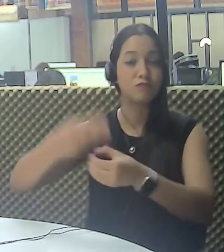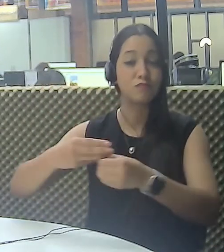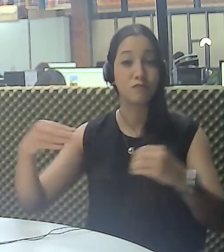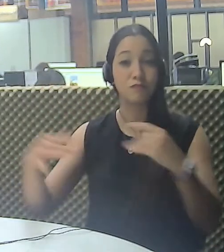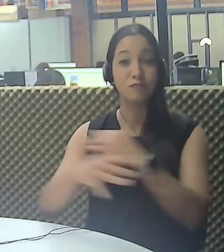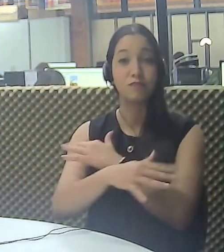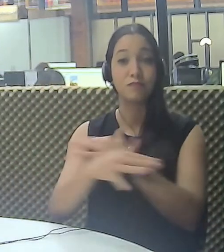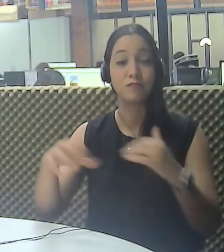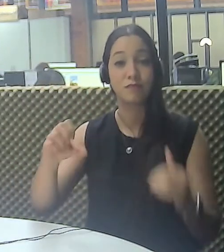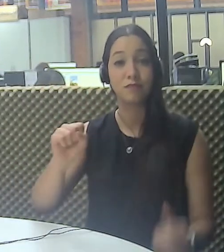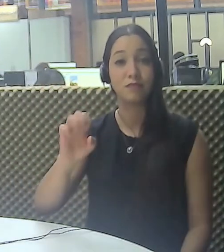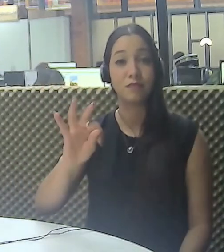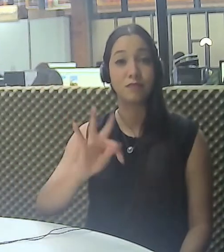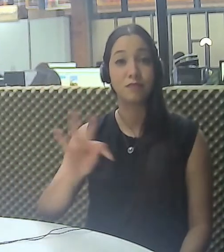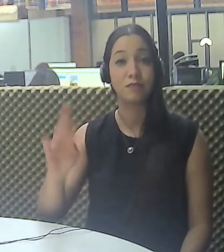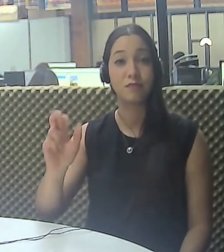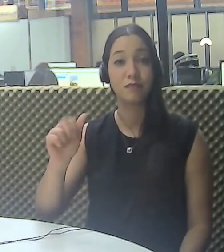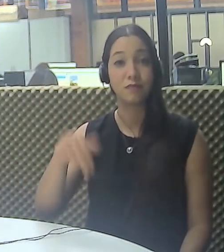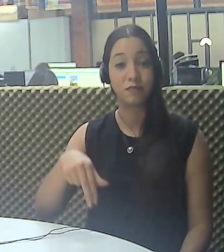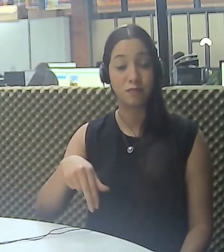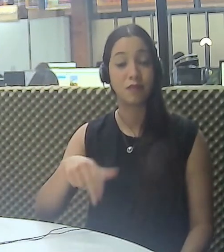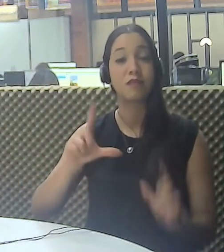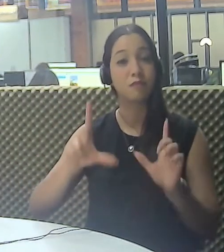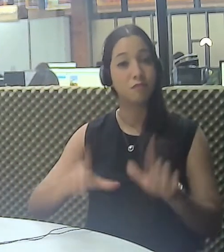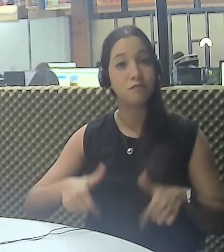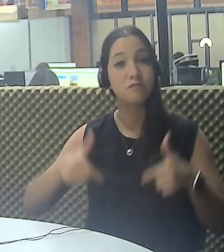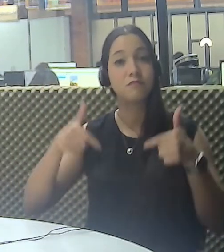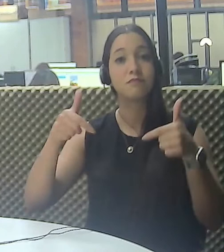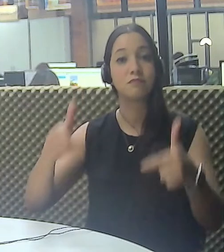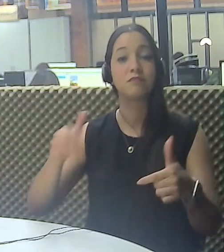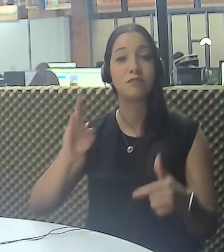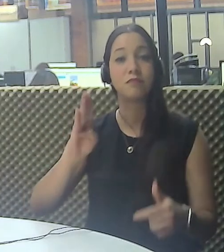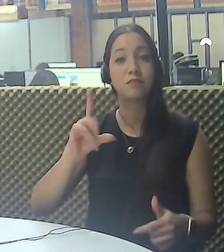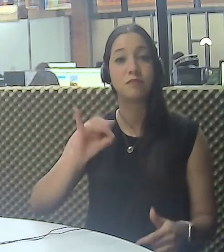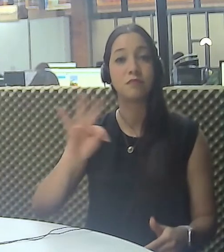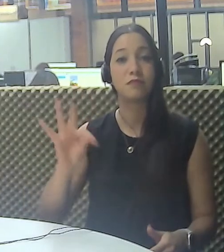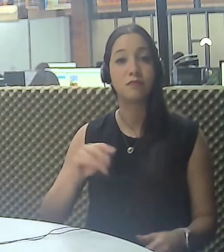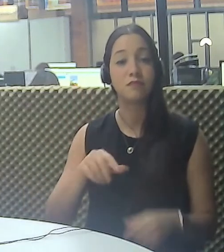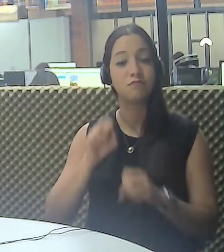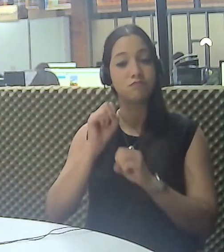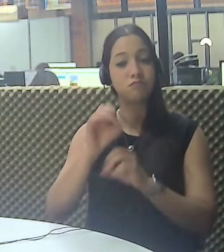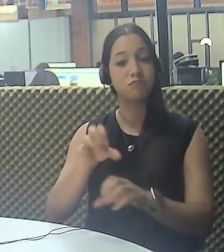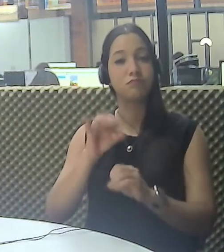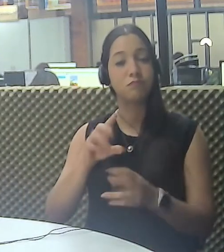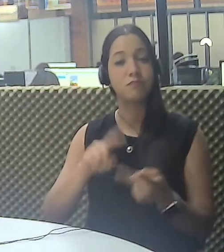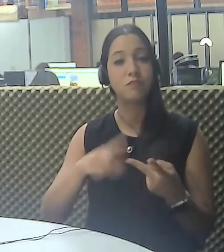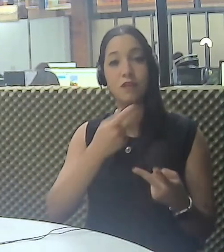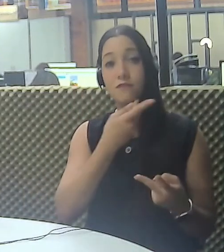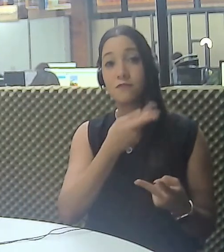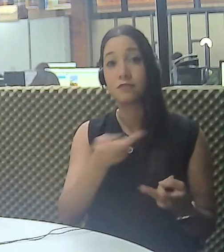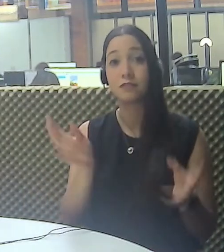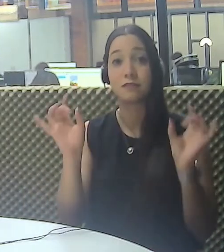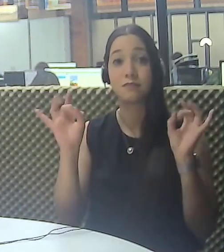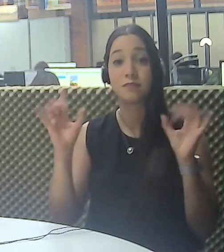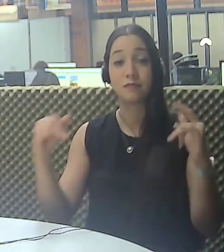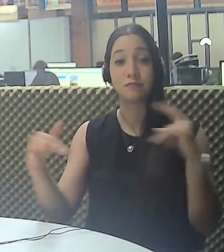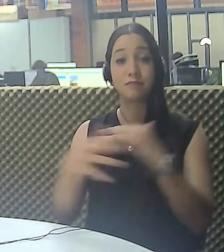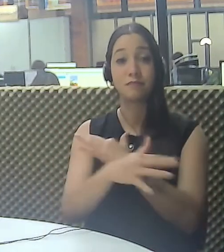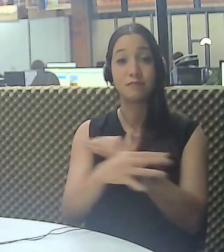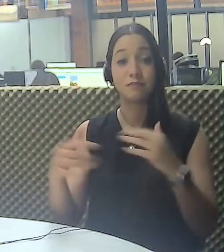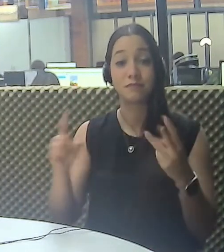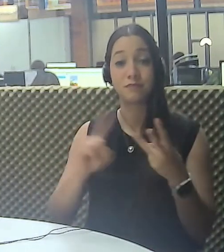e Transportes, a SETRAN, realizou ações como blitz educativa, visitas especiais à